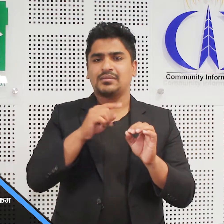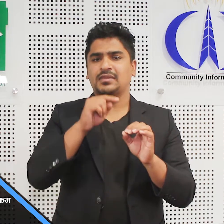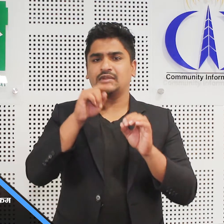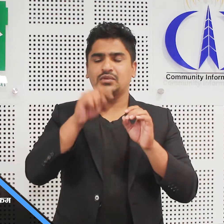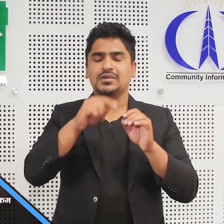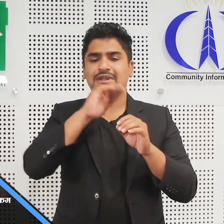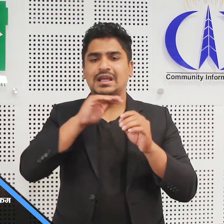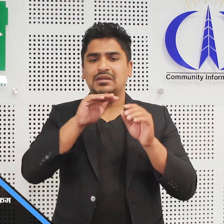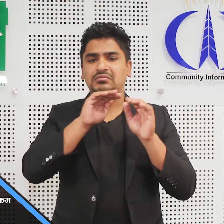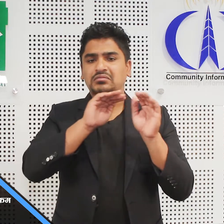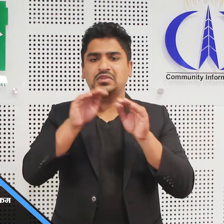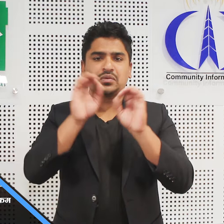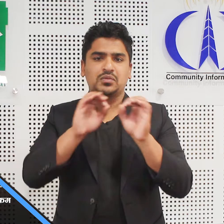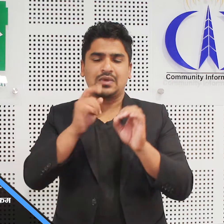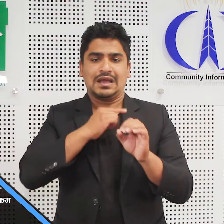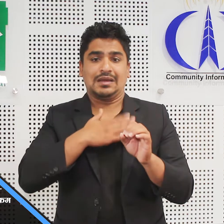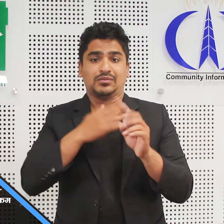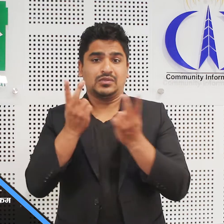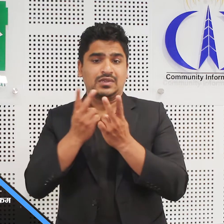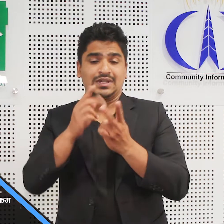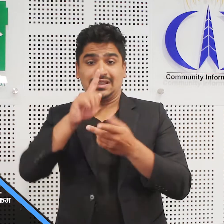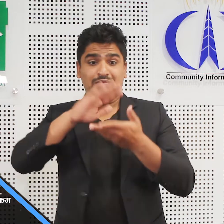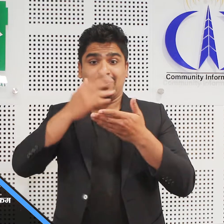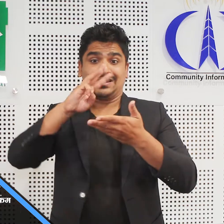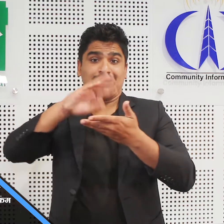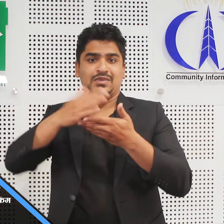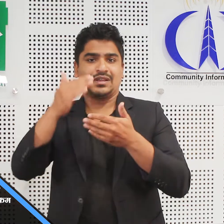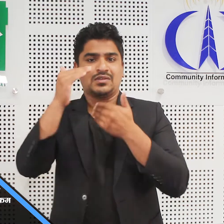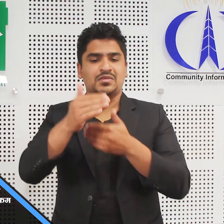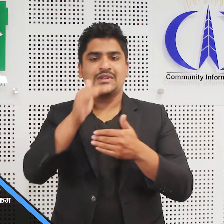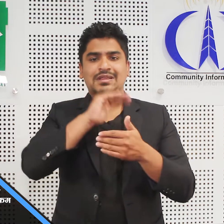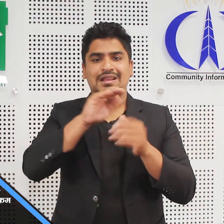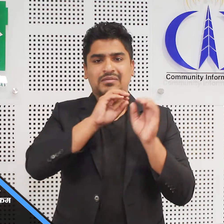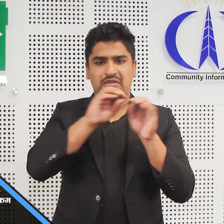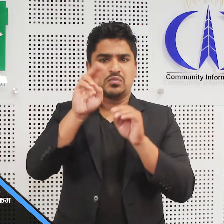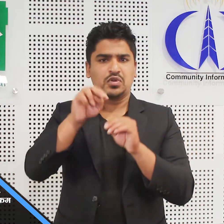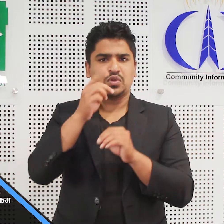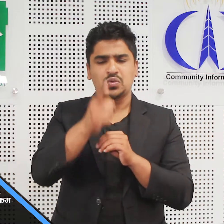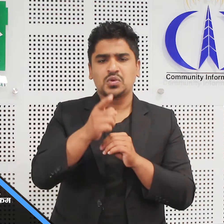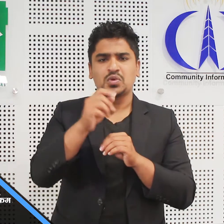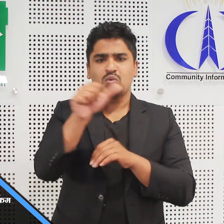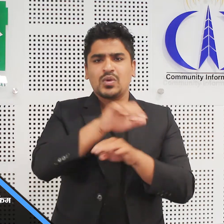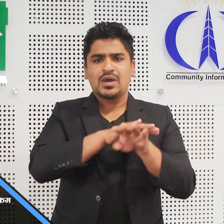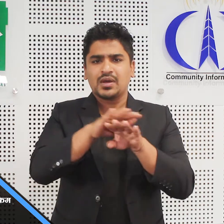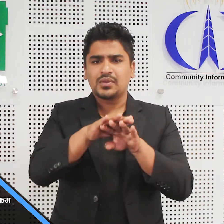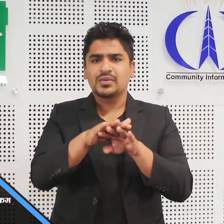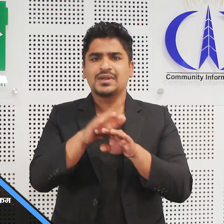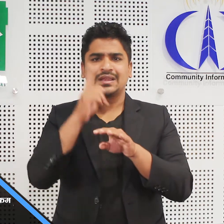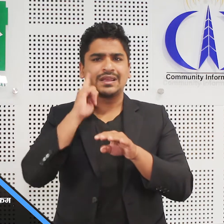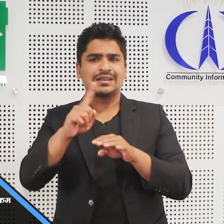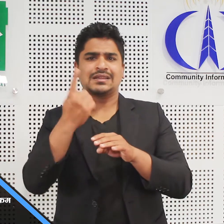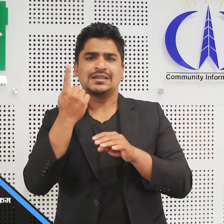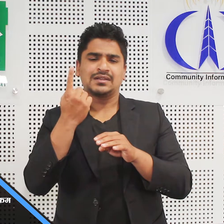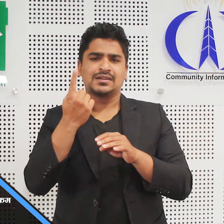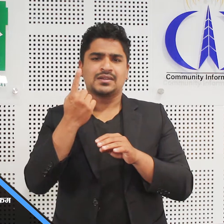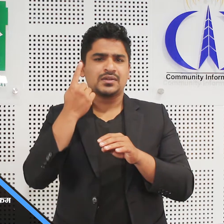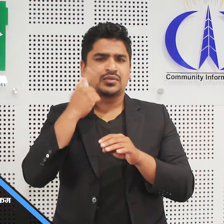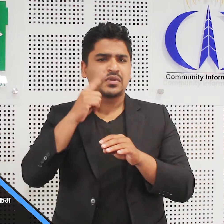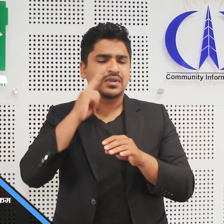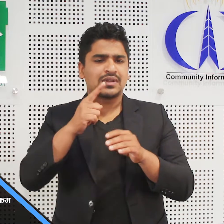तालिम देहे परल। जस्ट कि हमन एक महिना 3 महिना सम्म के तालिम देहे परल अनि कि हमरे एक दिन जस्ट कि दैनिक मजदूरी करके खाना